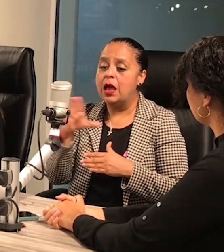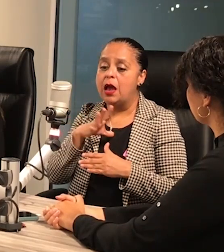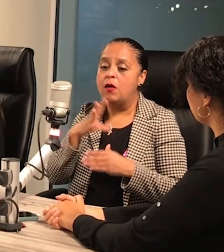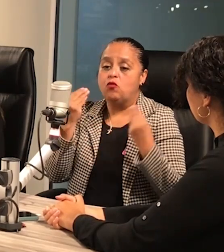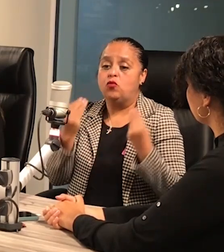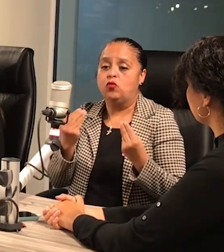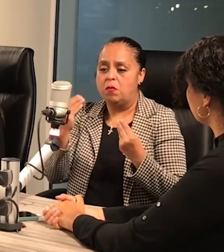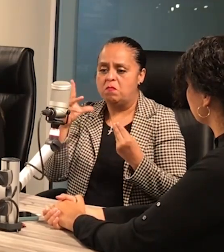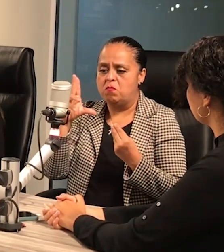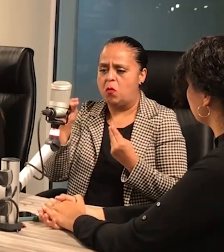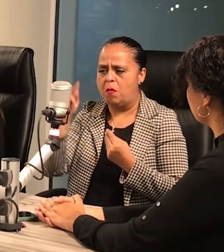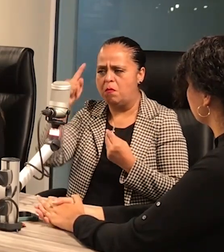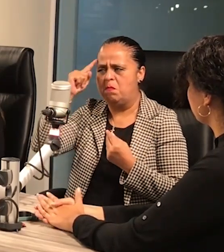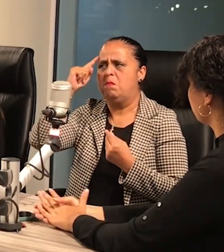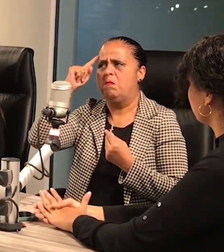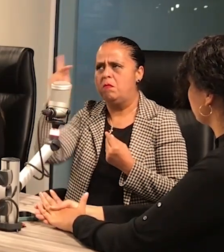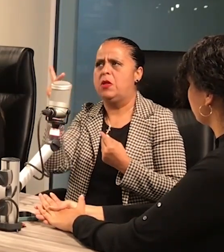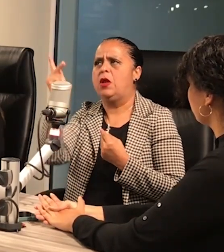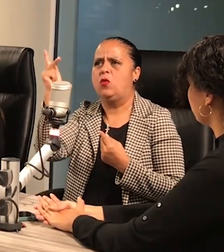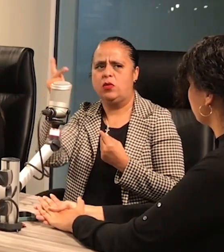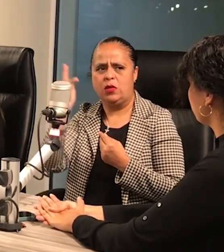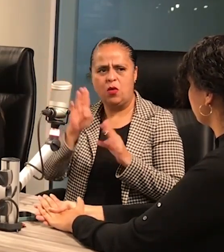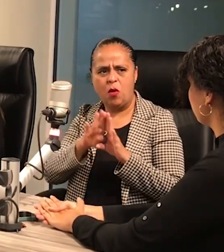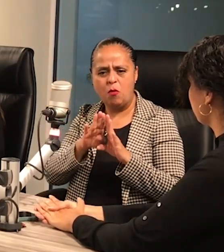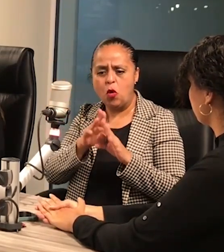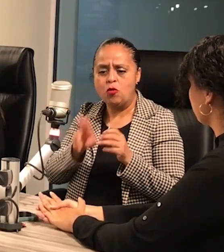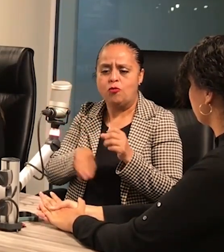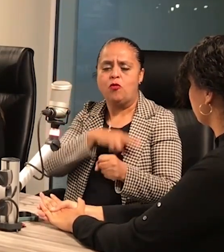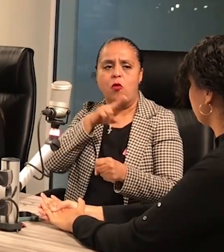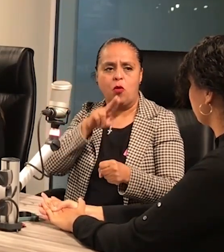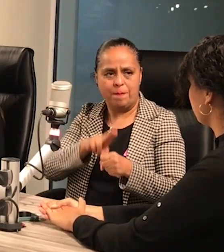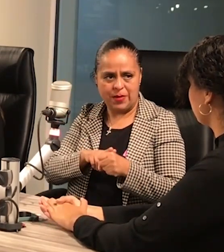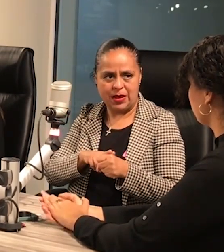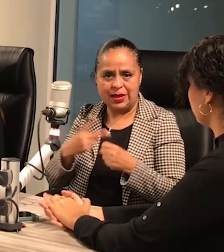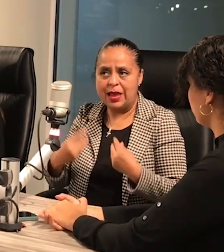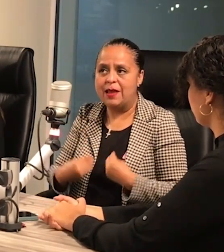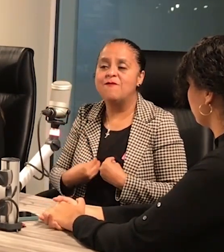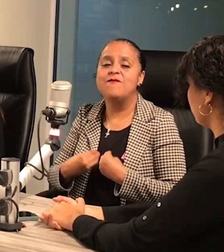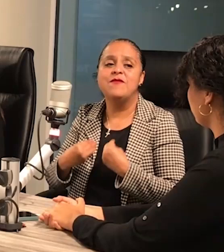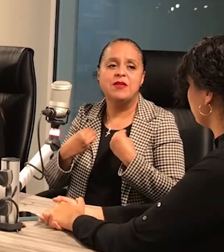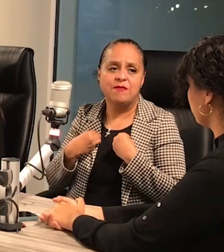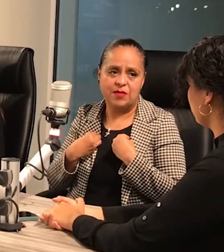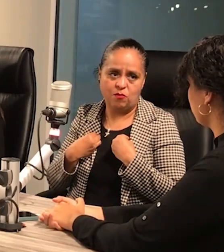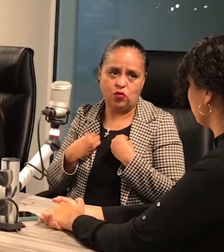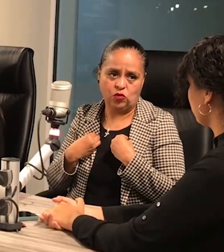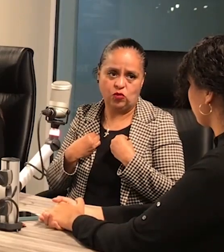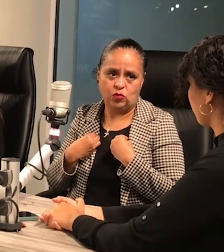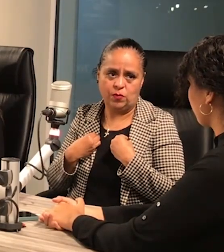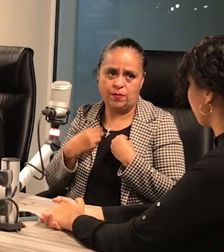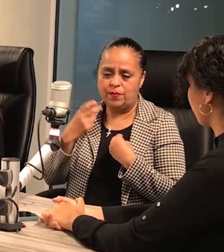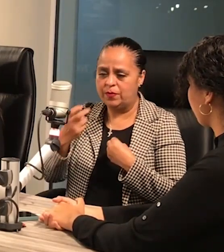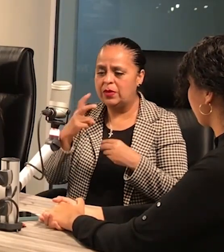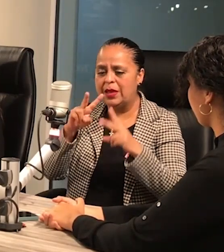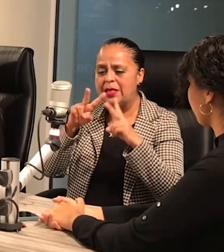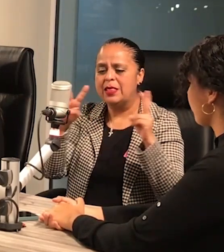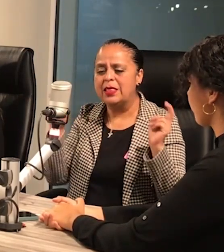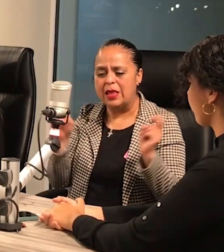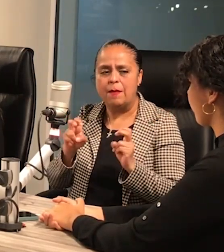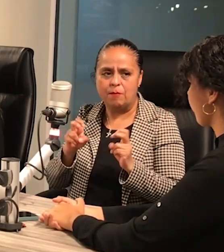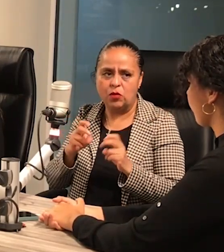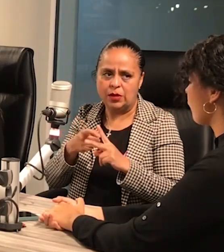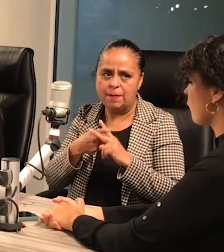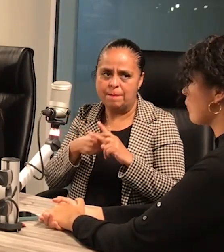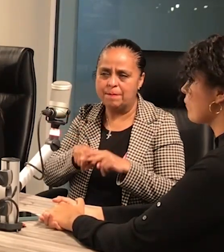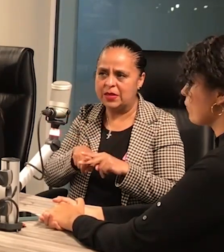se cuestiona este paradigma de normalidad en el que vivimos, y es uno de los temas por los cuales empezar.